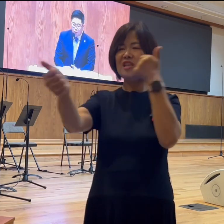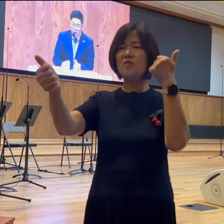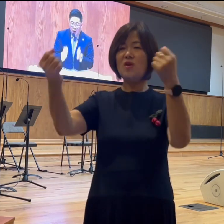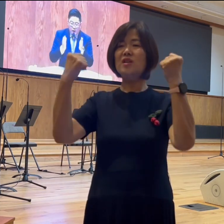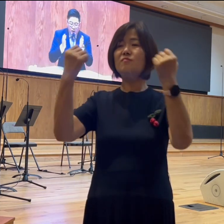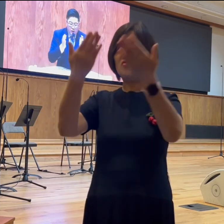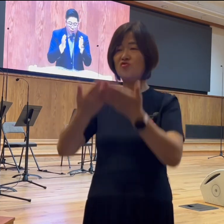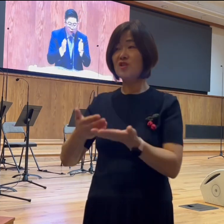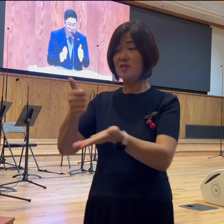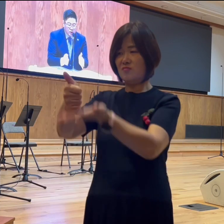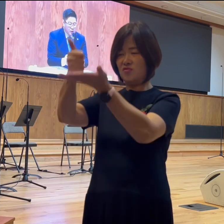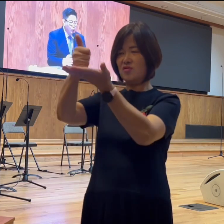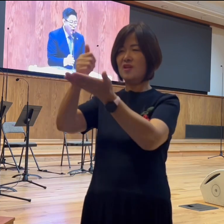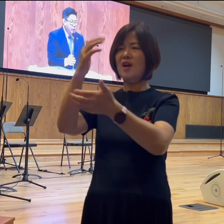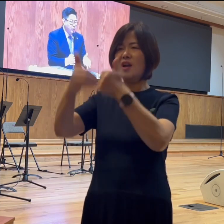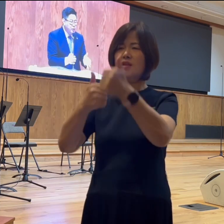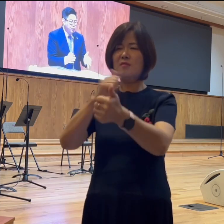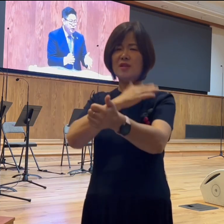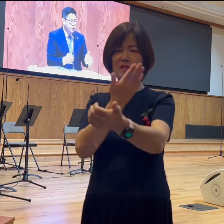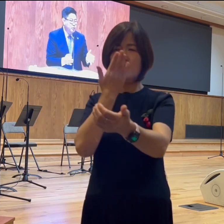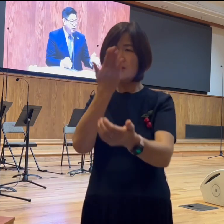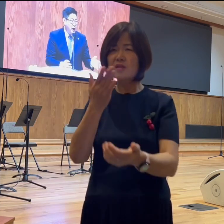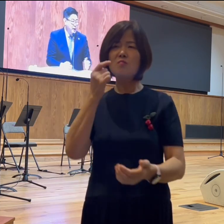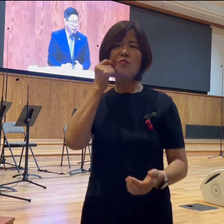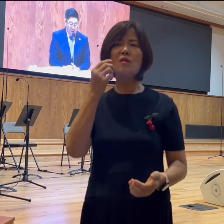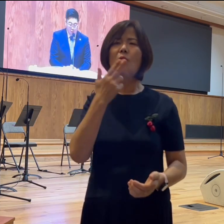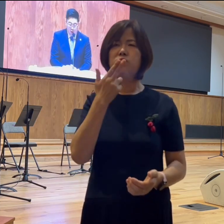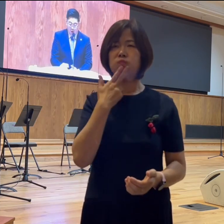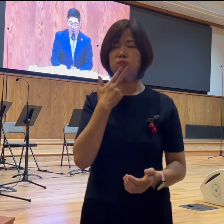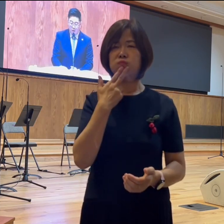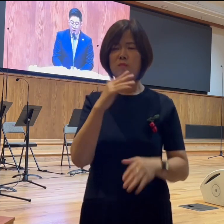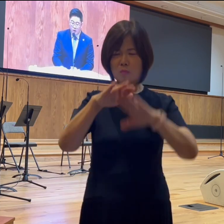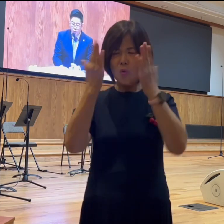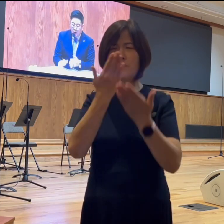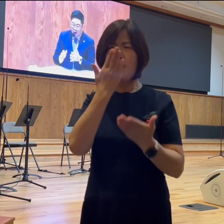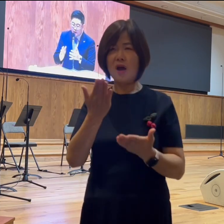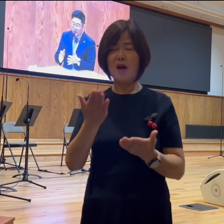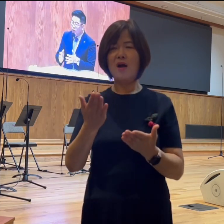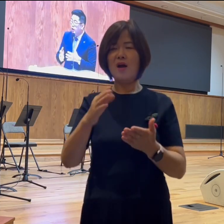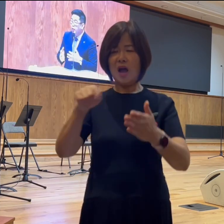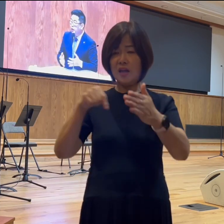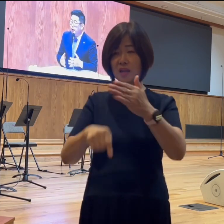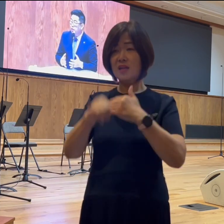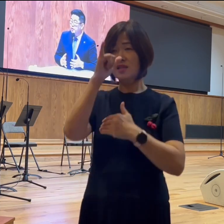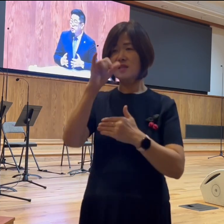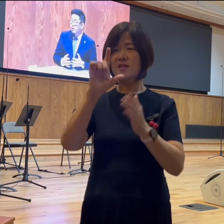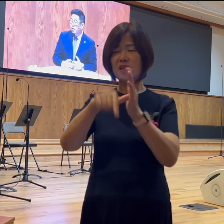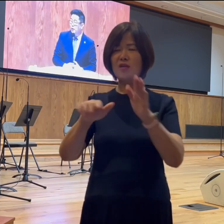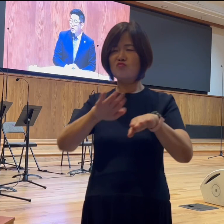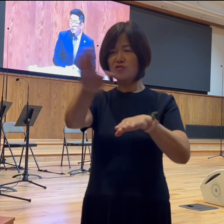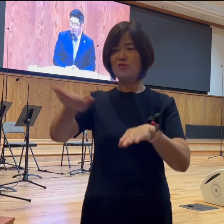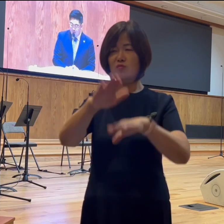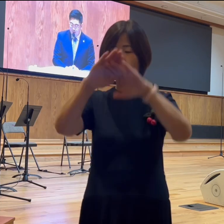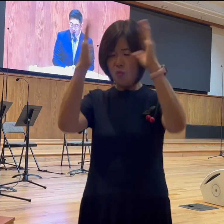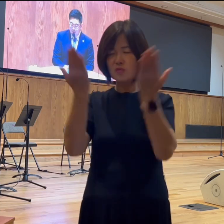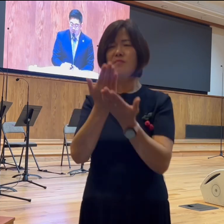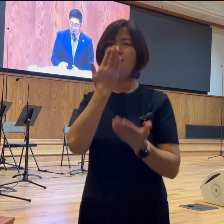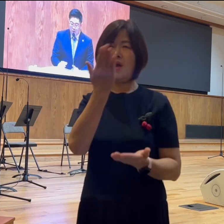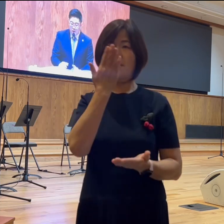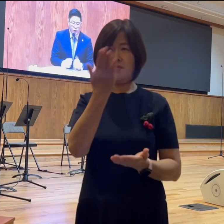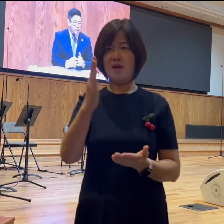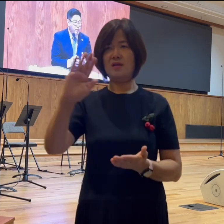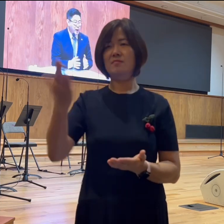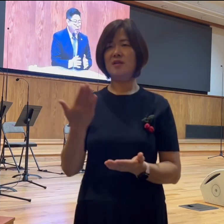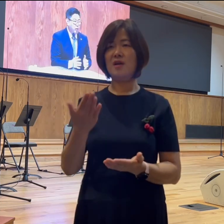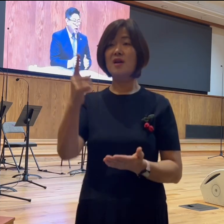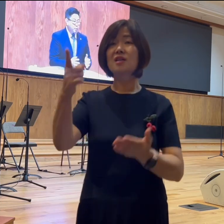분, 그분이 능치 못함이 없는 분이심을 우리가 알기 때문에 그분 안에 있을 때 우리가 못할 것이 없다는 것입니다. 그